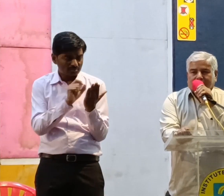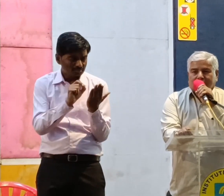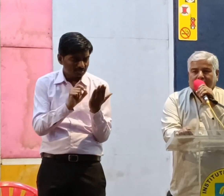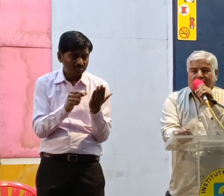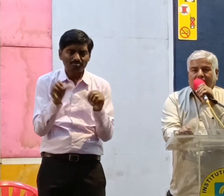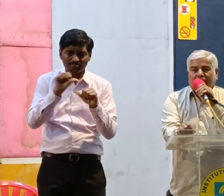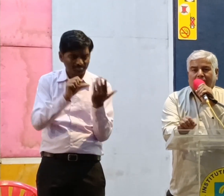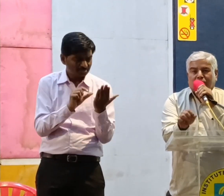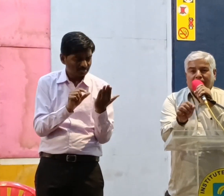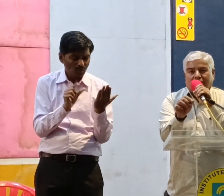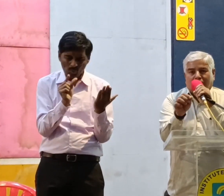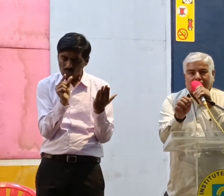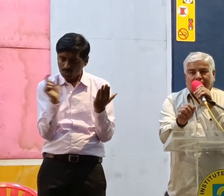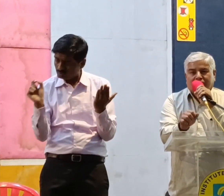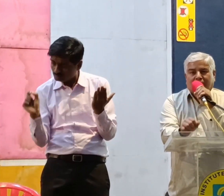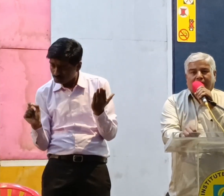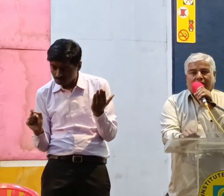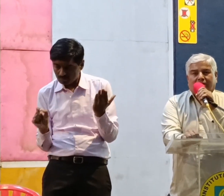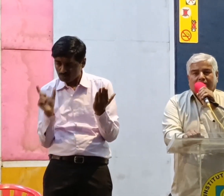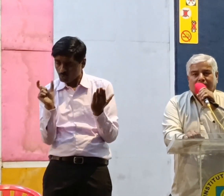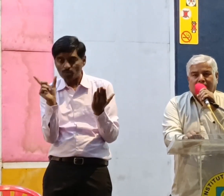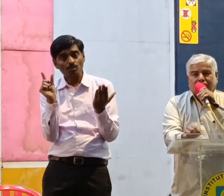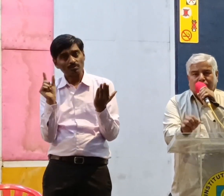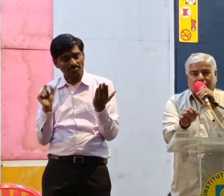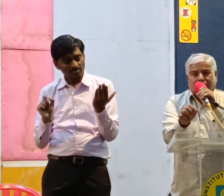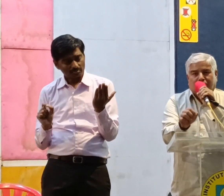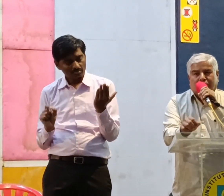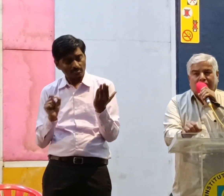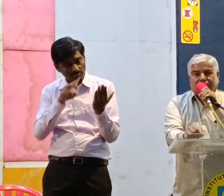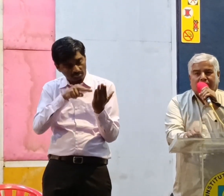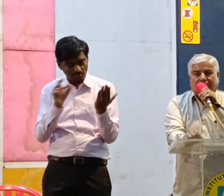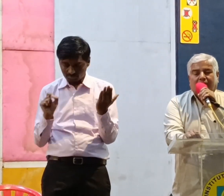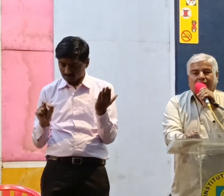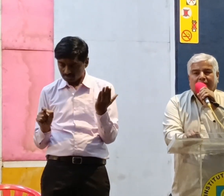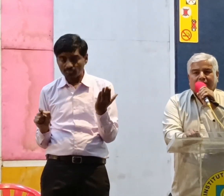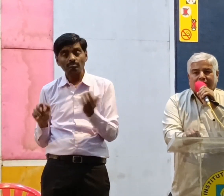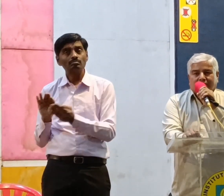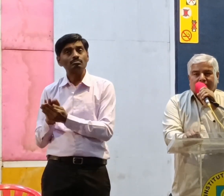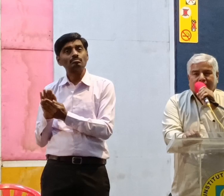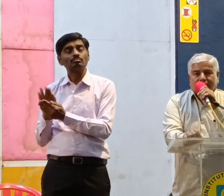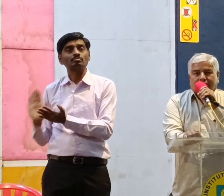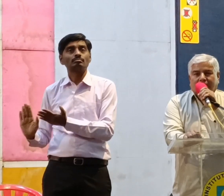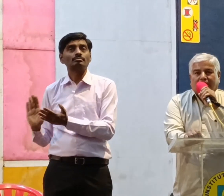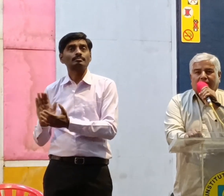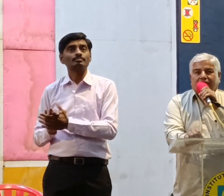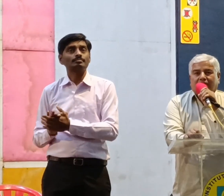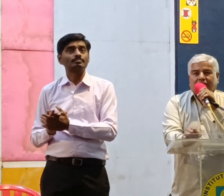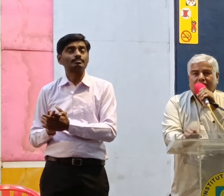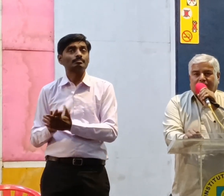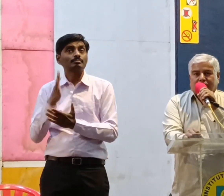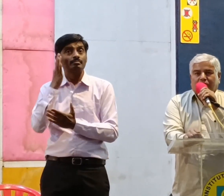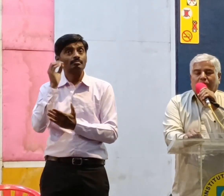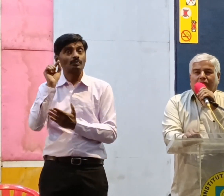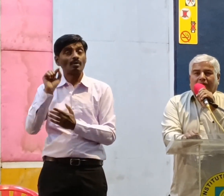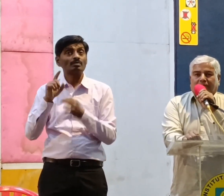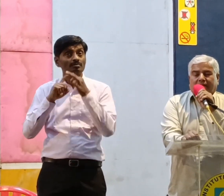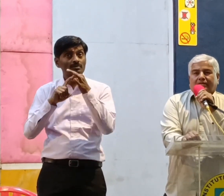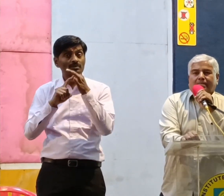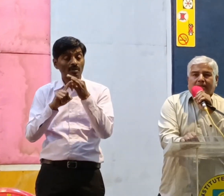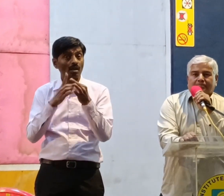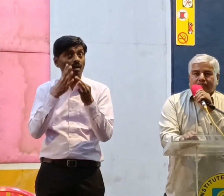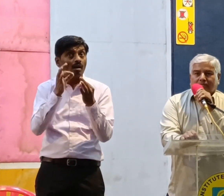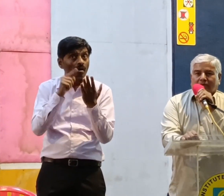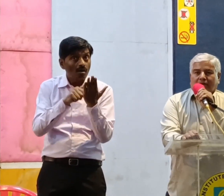નાના નાના મુદ્દા નોંધતા જવાના વાંચતું જવાનું નોંધતા જવાના એવા અગત્યના જે પ્રશ્નો હોય